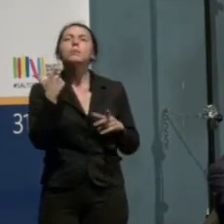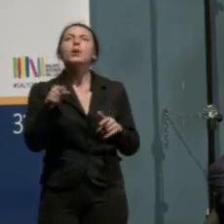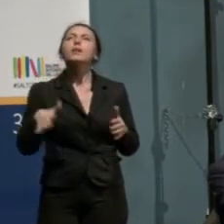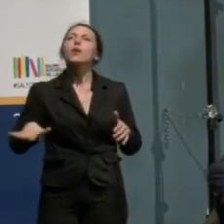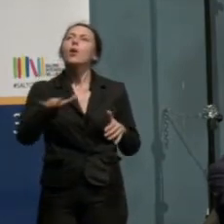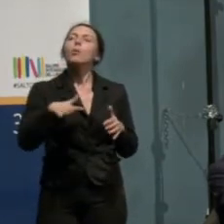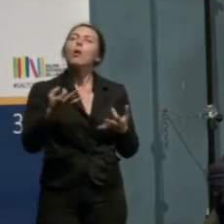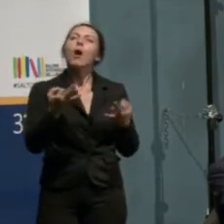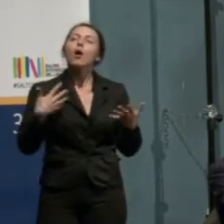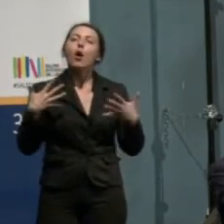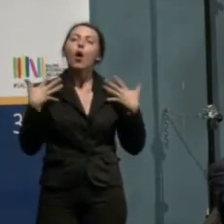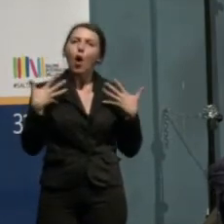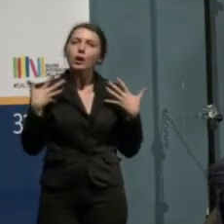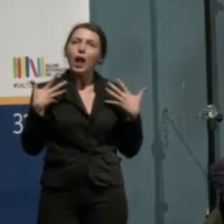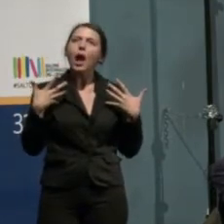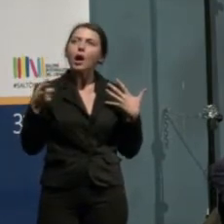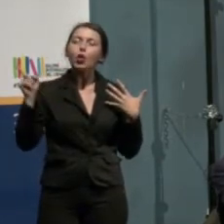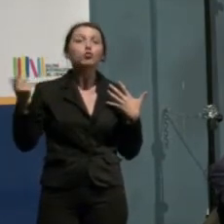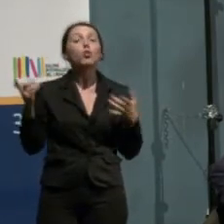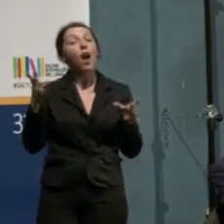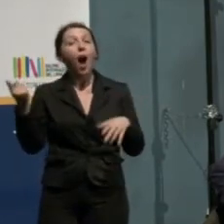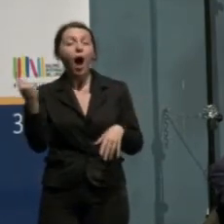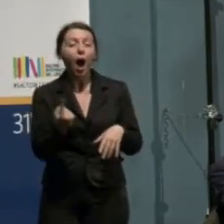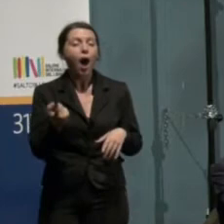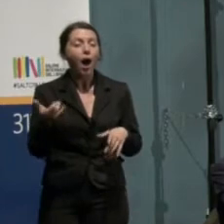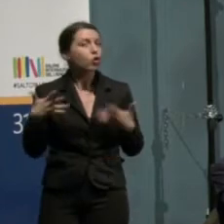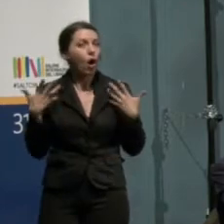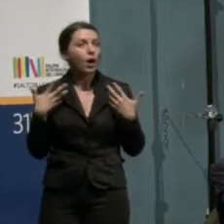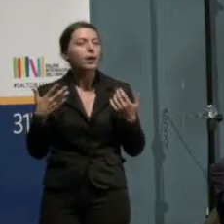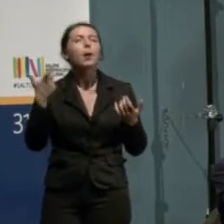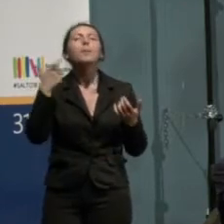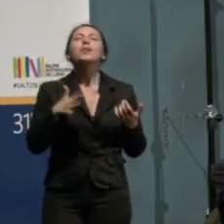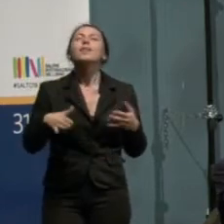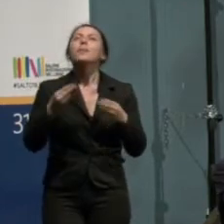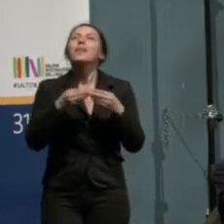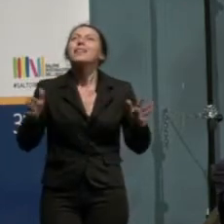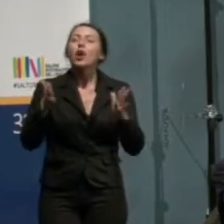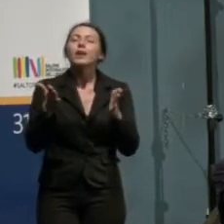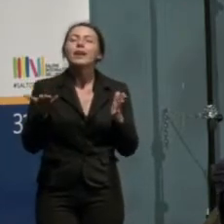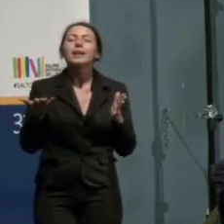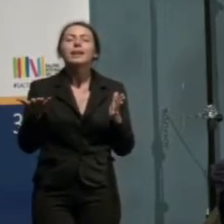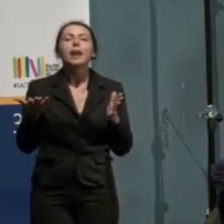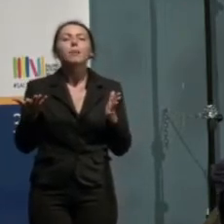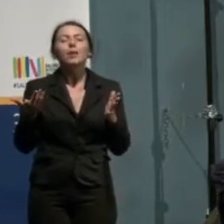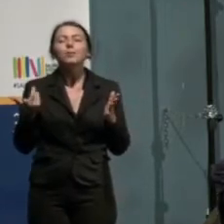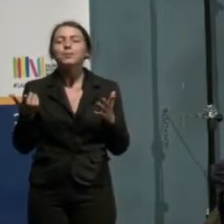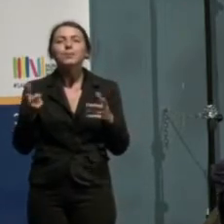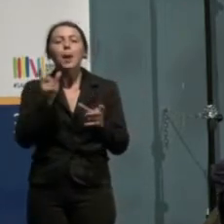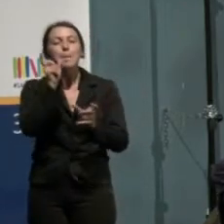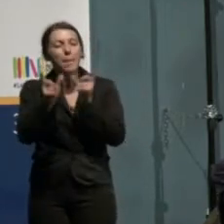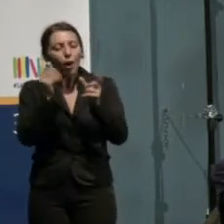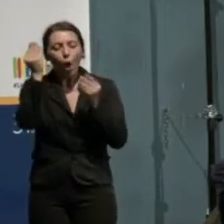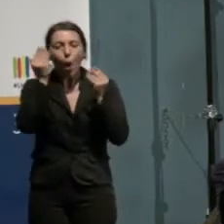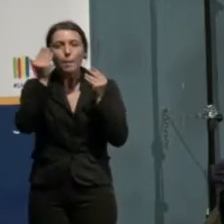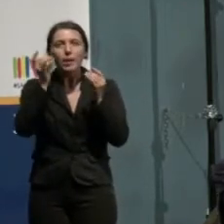questo luogo giulia e non solo giulio perché il salone del libro il luogo che per sua natura se la libera circolazione della parola e delle